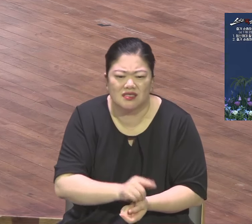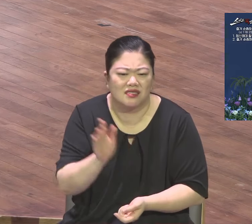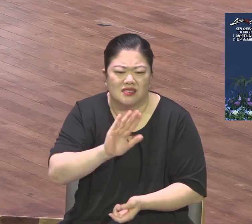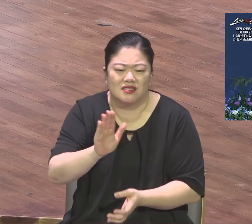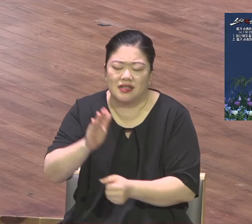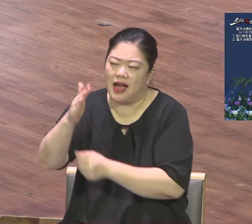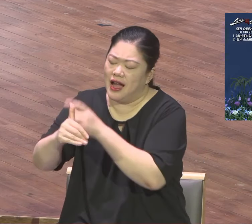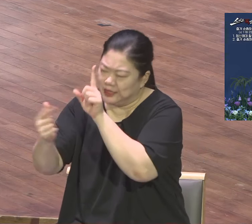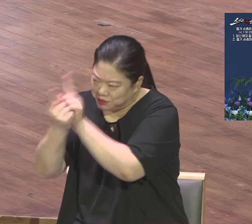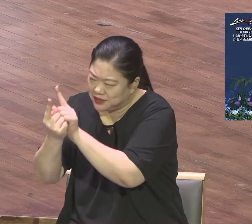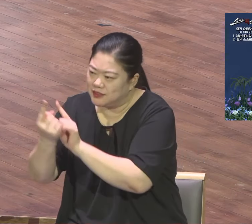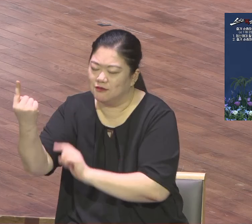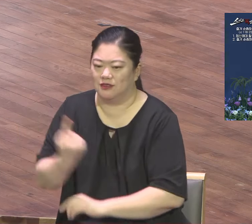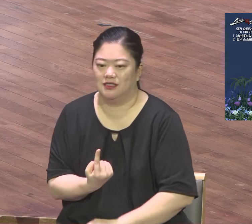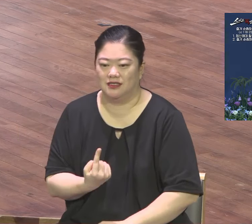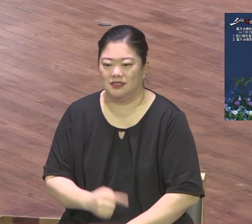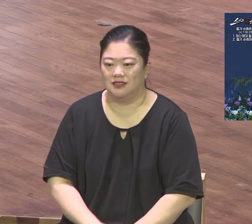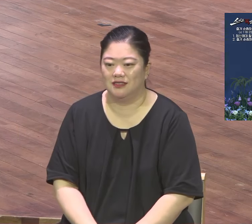들어옵니다.